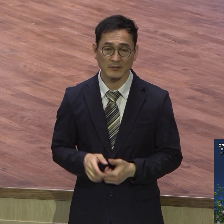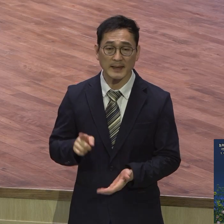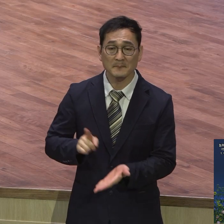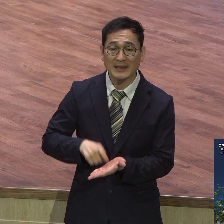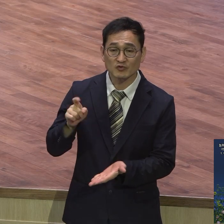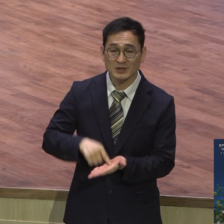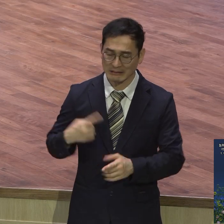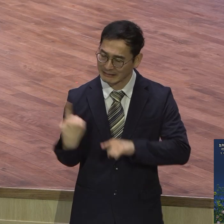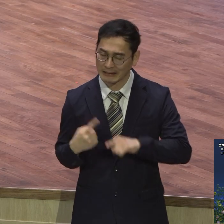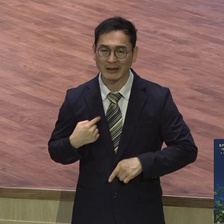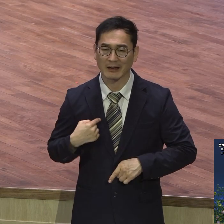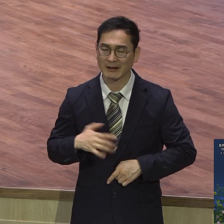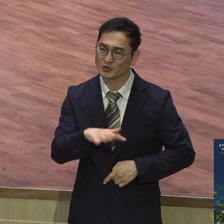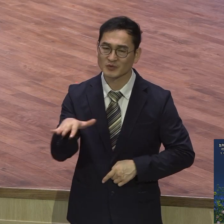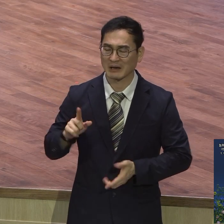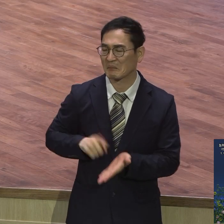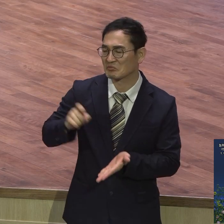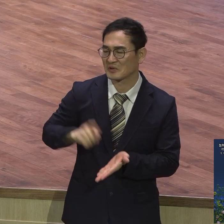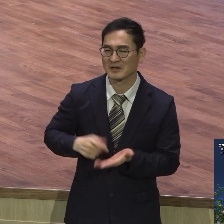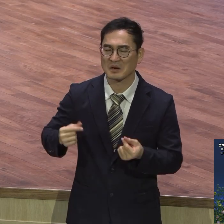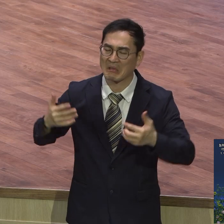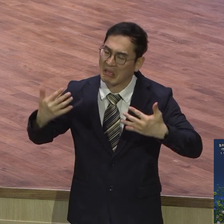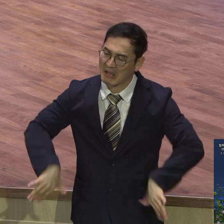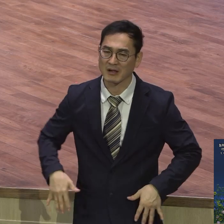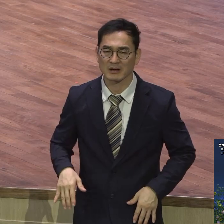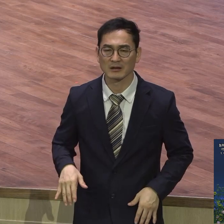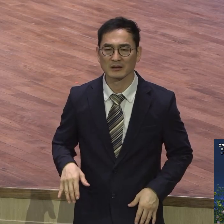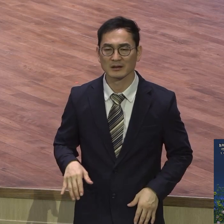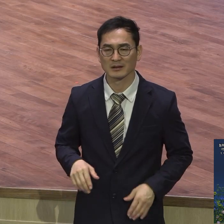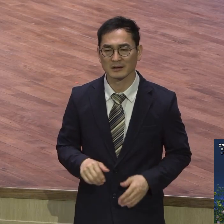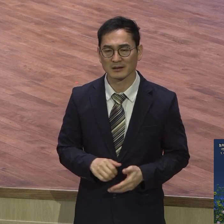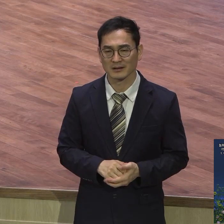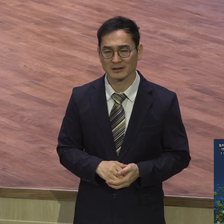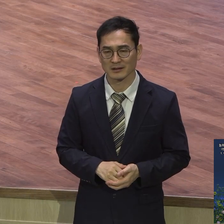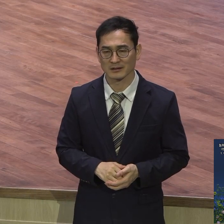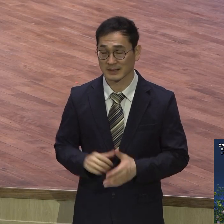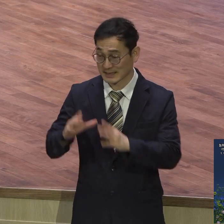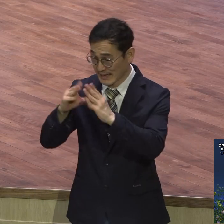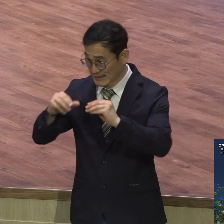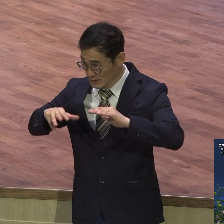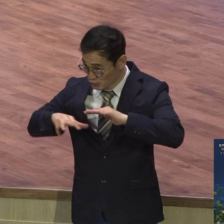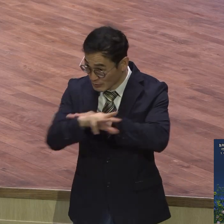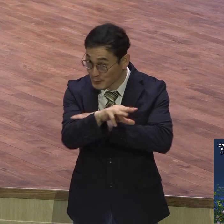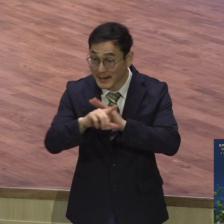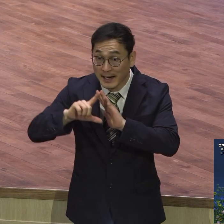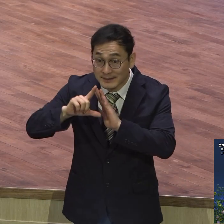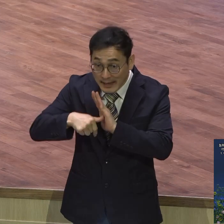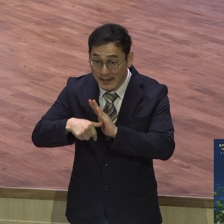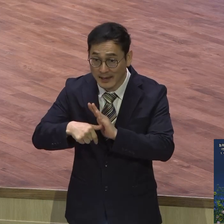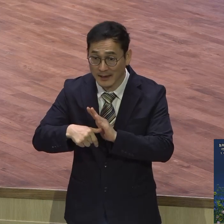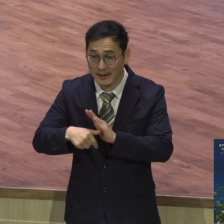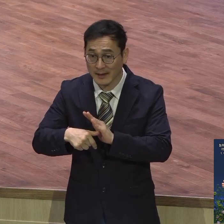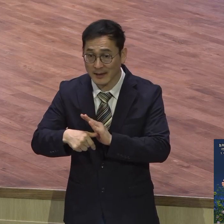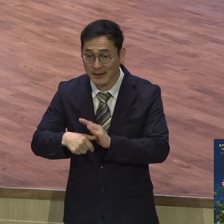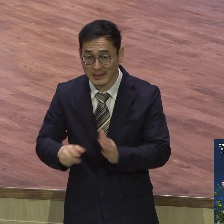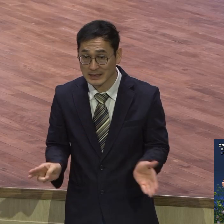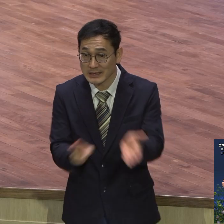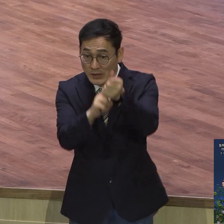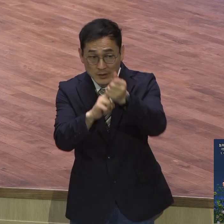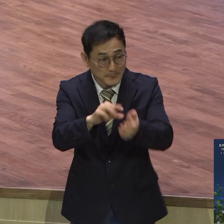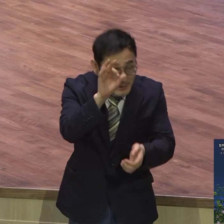사실 이들은요 출애급 하면서 뭐요? 하나님 홍이 가라는 기적도